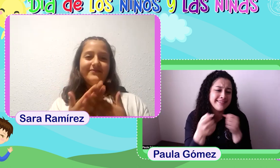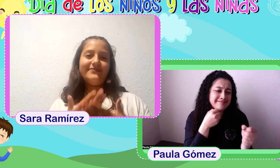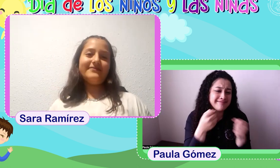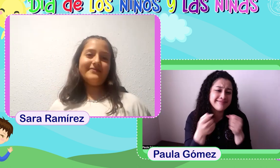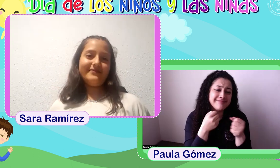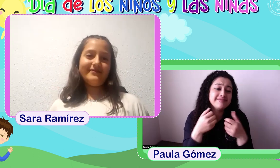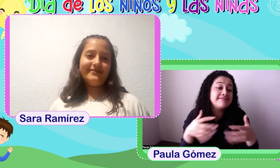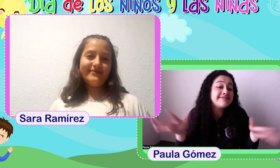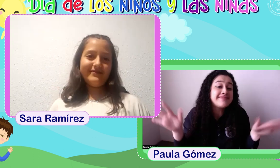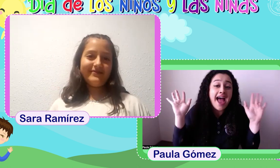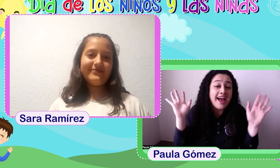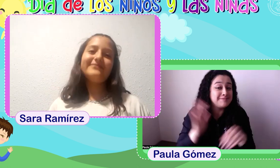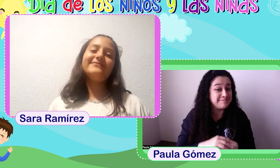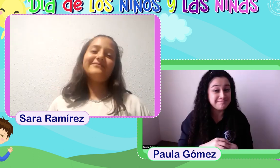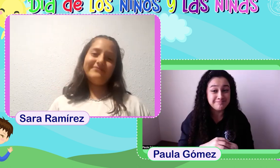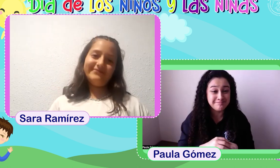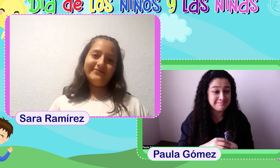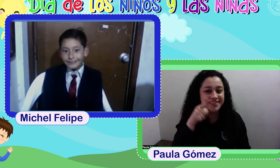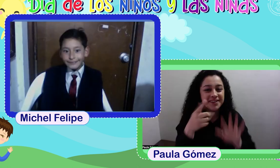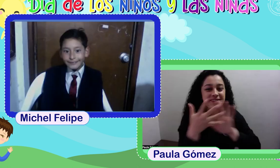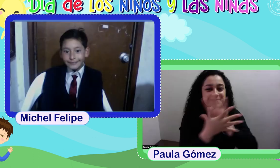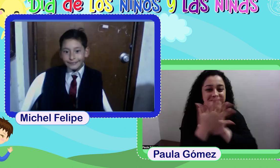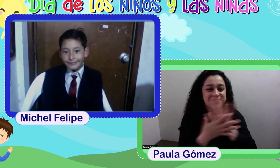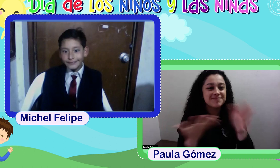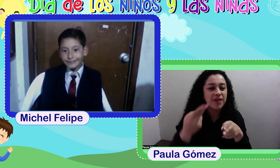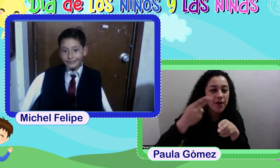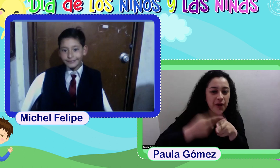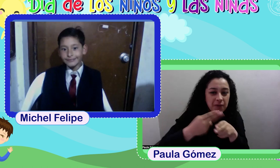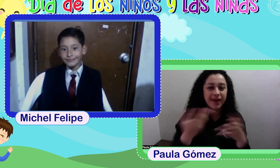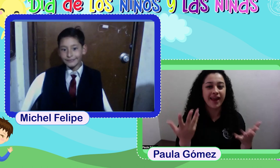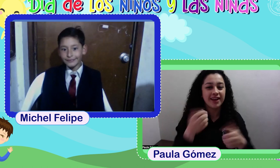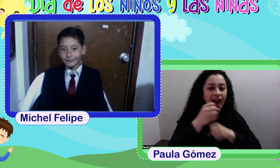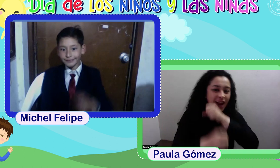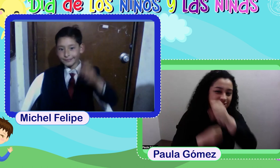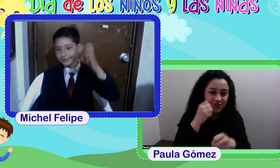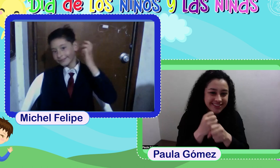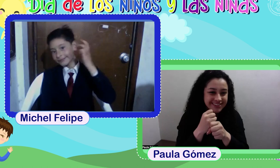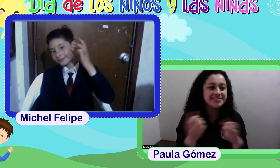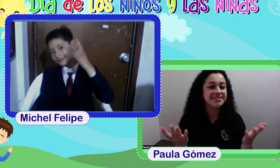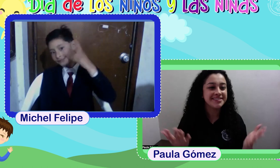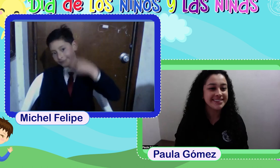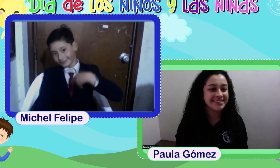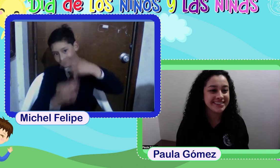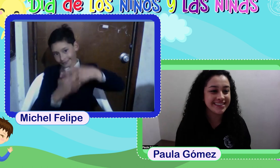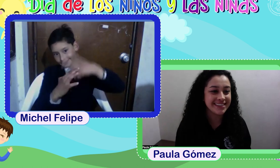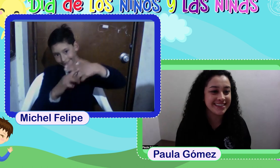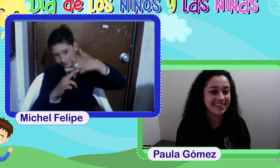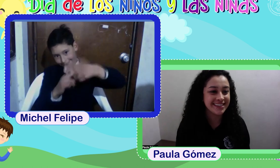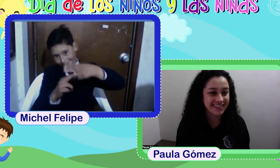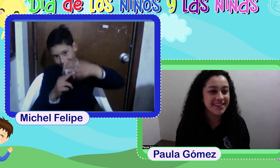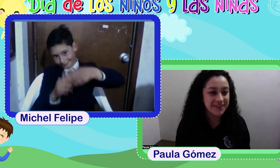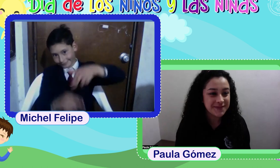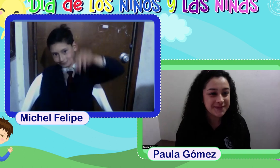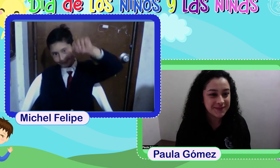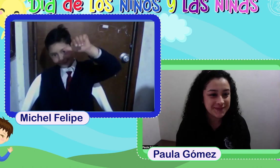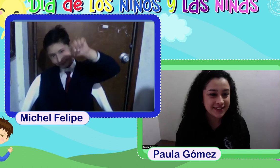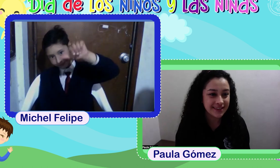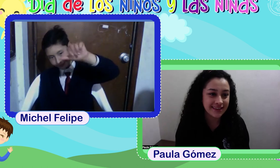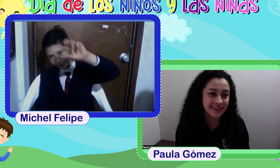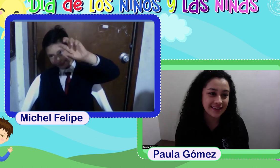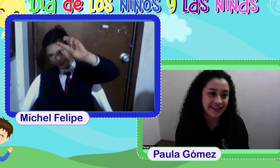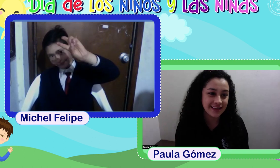gracias por la entrevista. ¿Tu seña, tu nombre y cuántos años tienes?